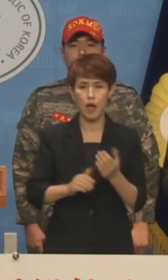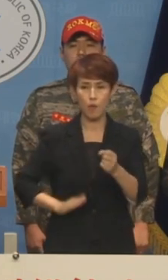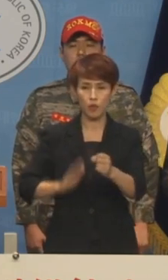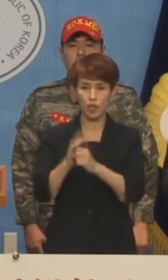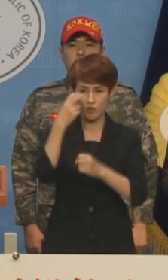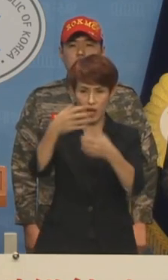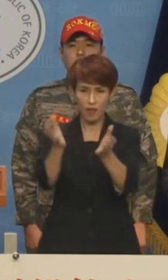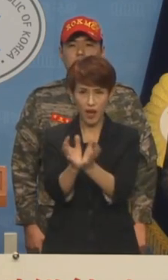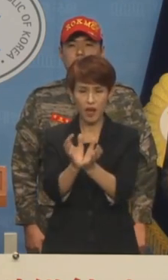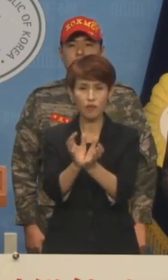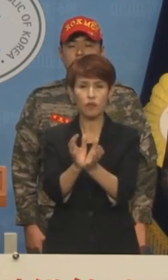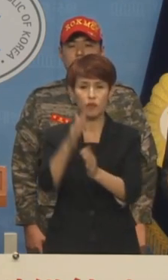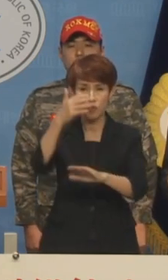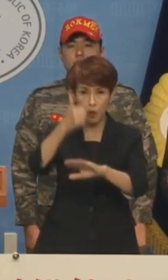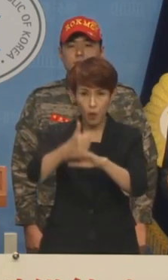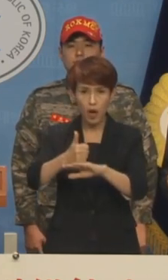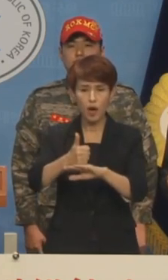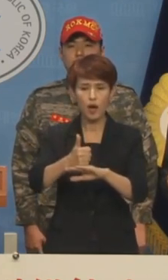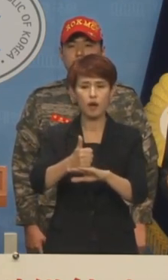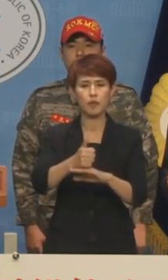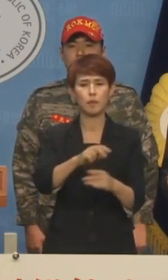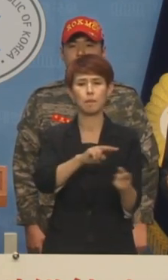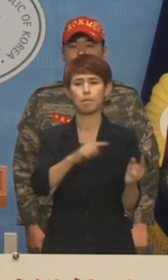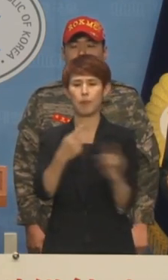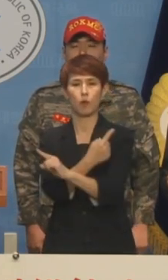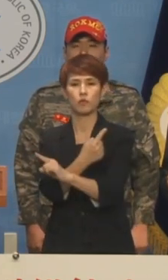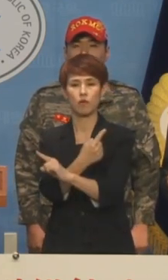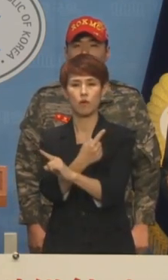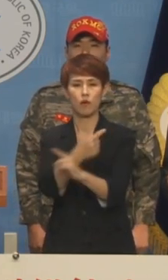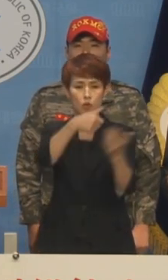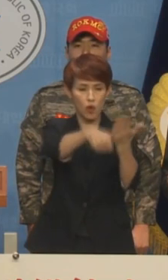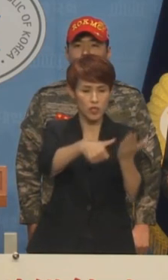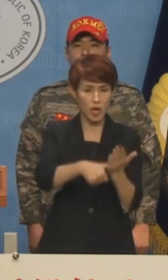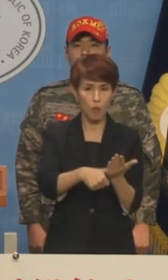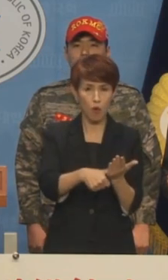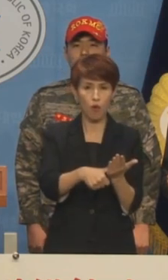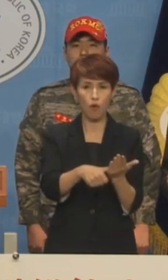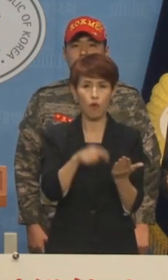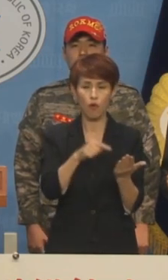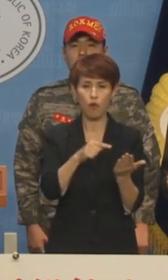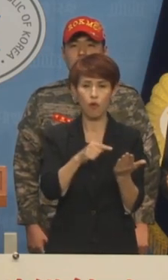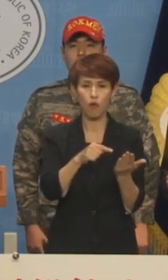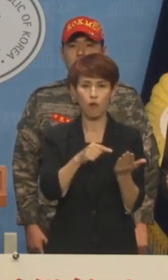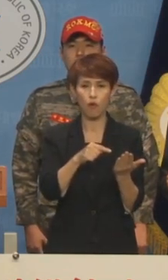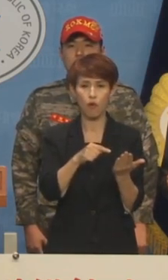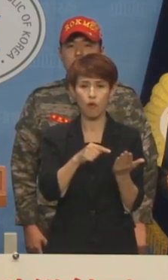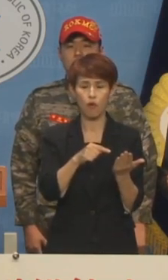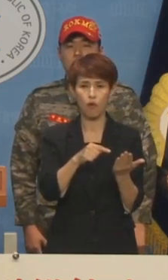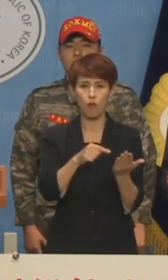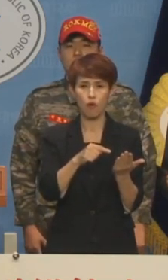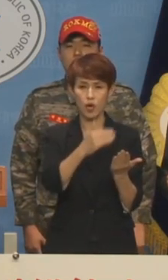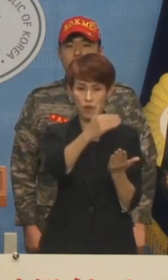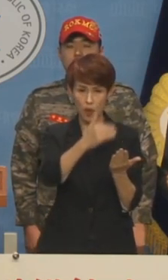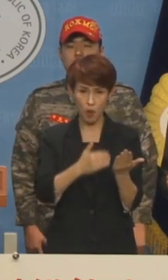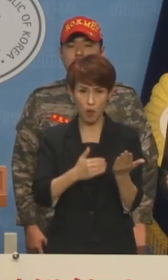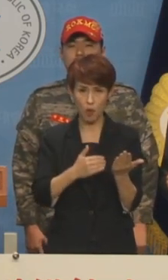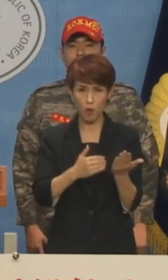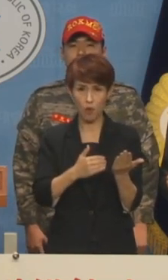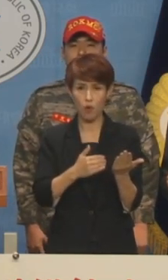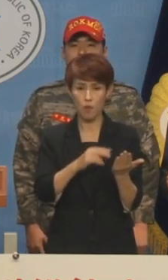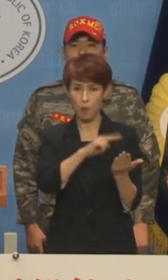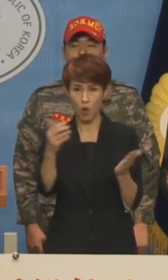수사단에 의한 최초 수사 결과가 번복되고 심지어 결재 사인까지 득한 해병대 수사단에 의한 최초 수사가 번복되는 뿐만 아니라